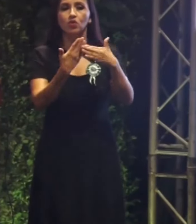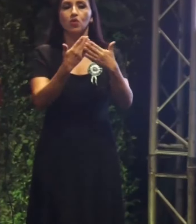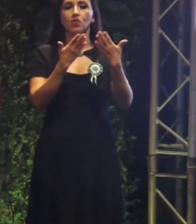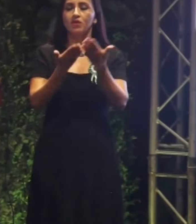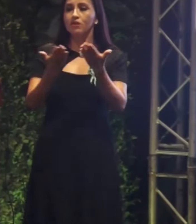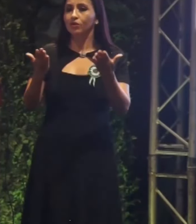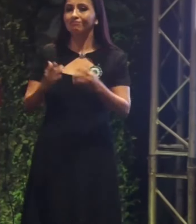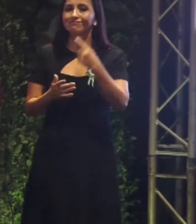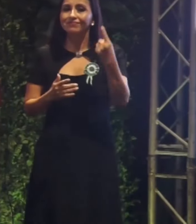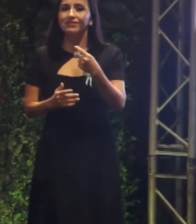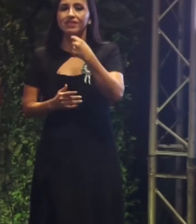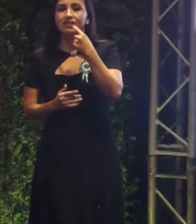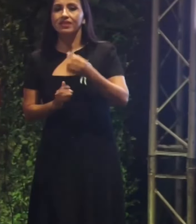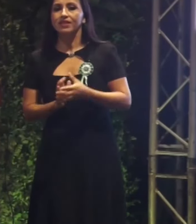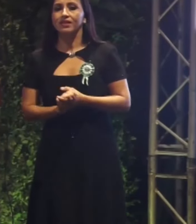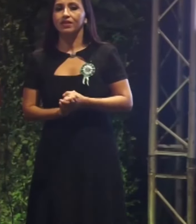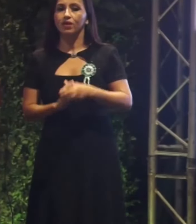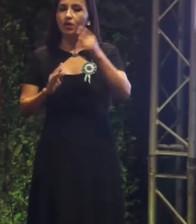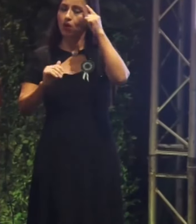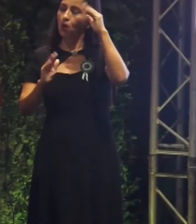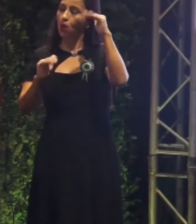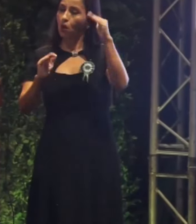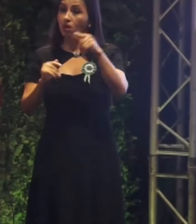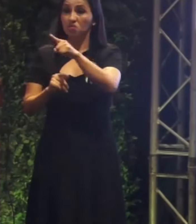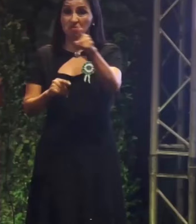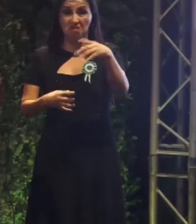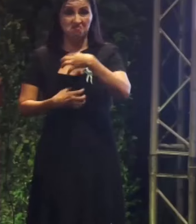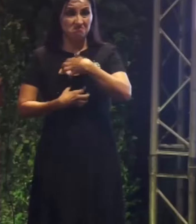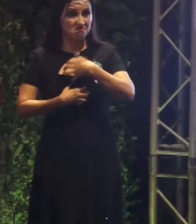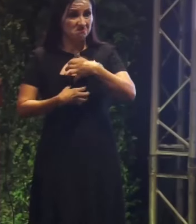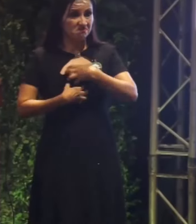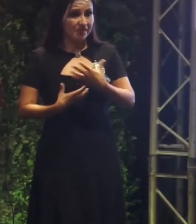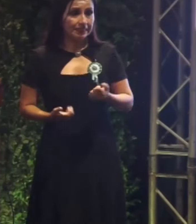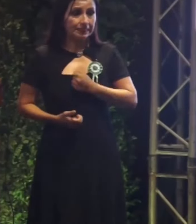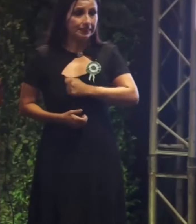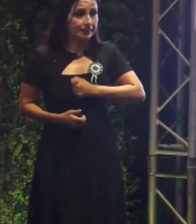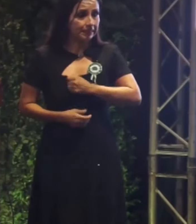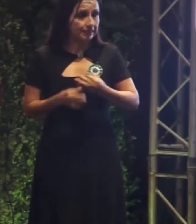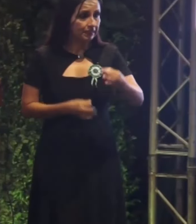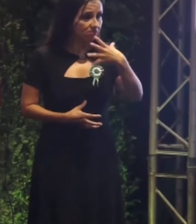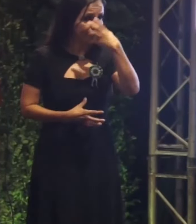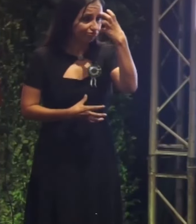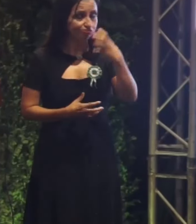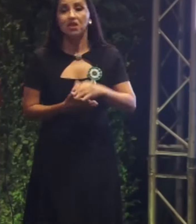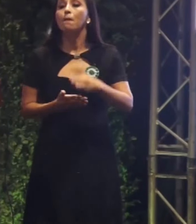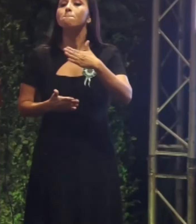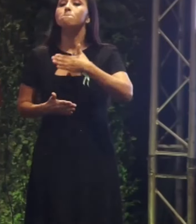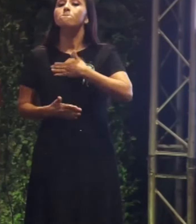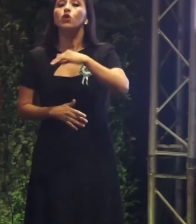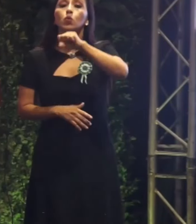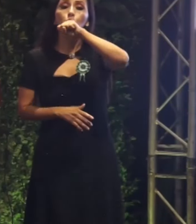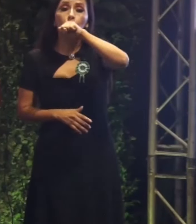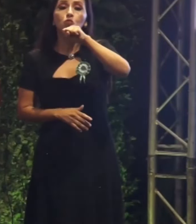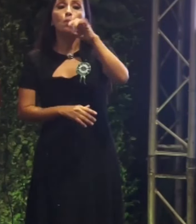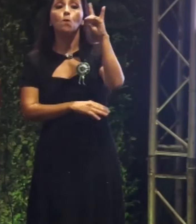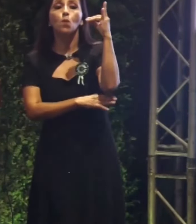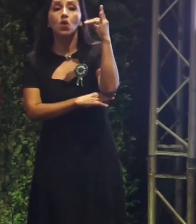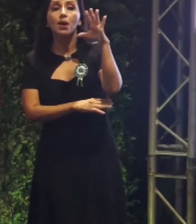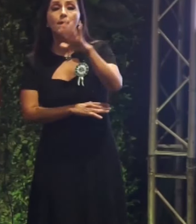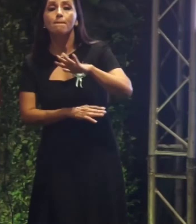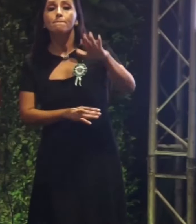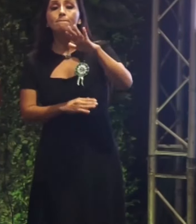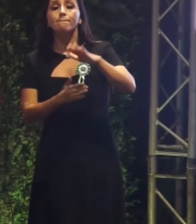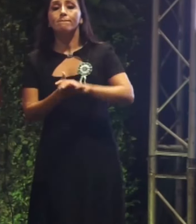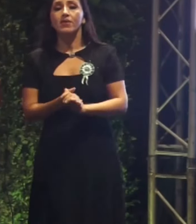Como digo siempre, y espero no se molesten, y si se molestan lo lamento, Santa Cruz es mi patria y Bolivia es mi país.